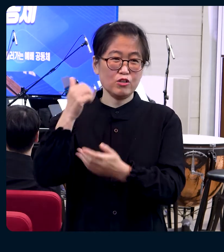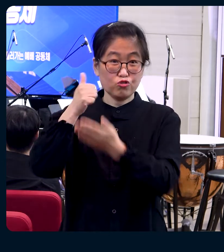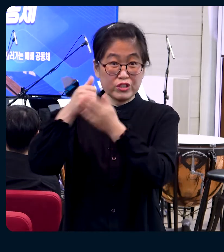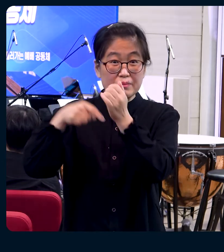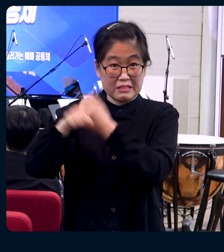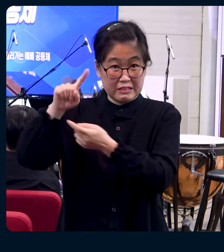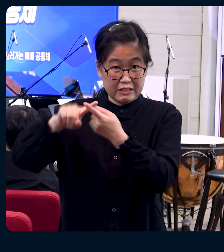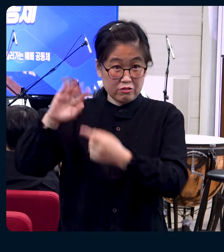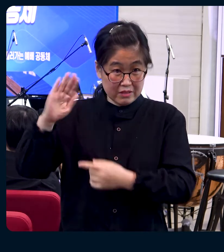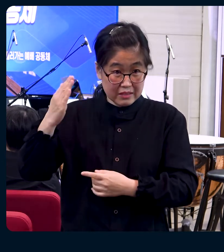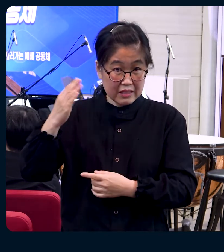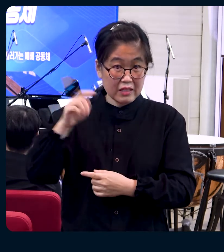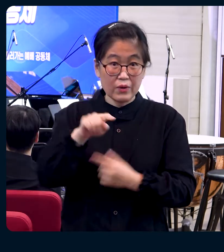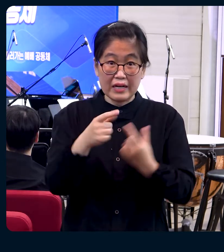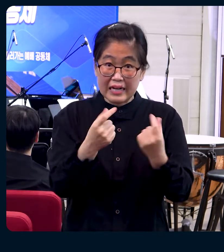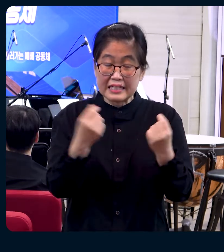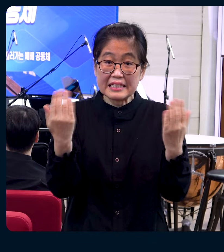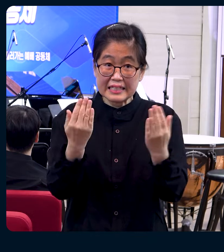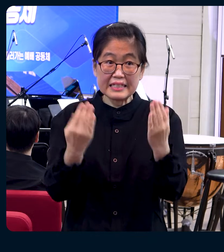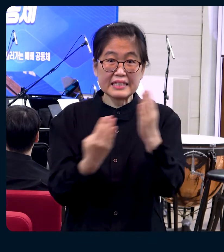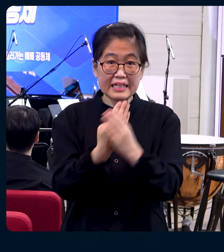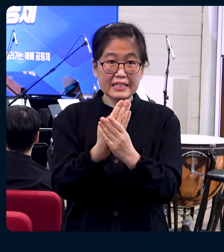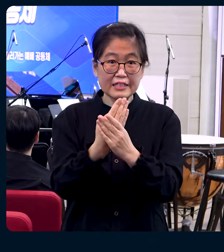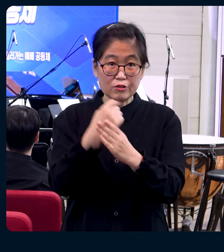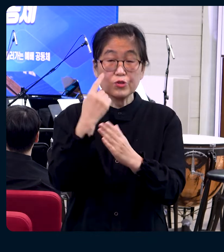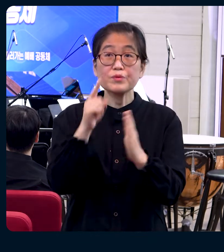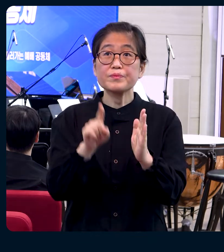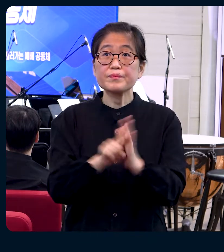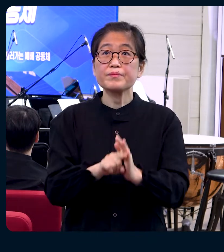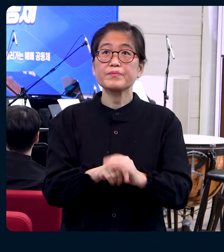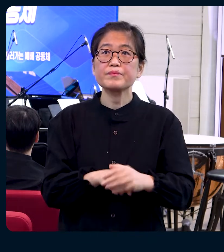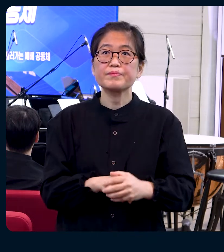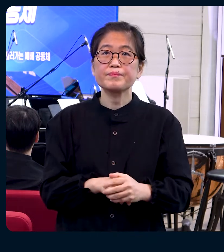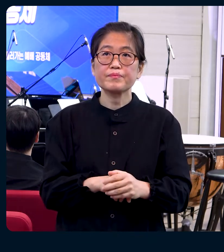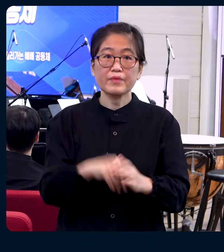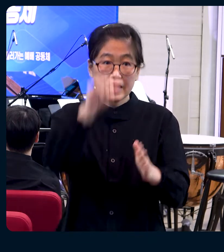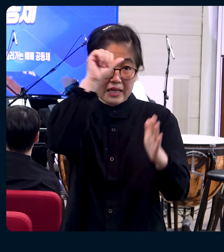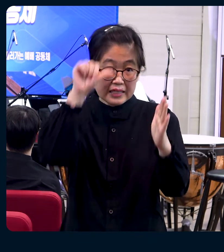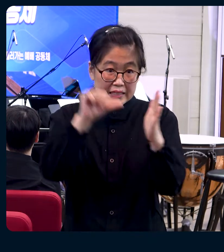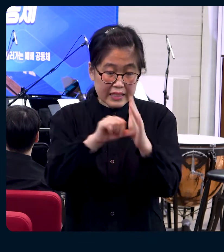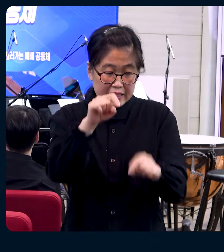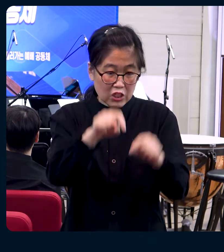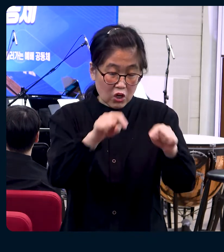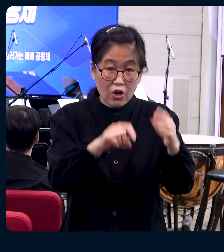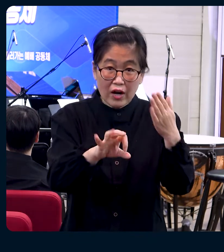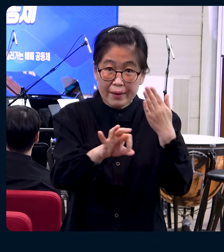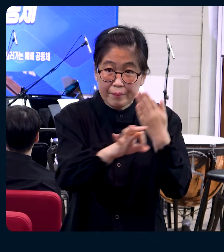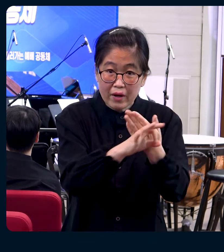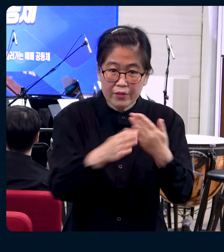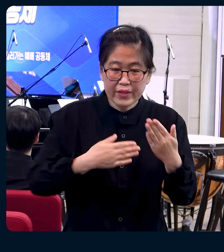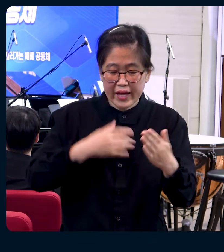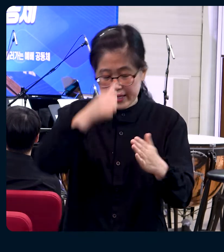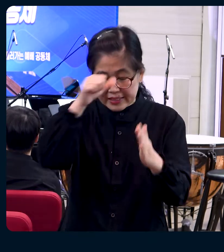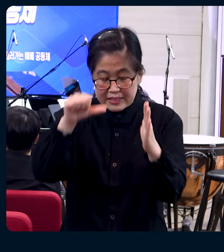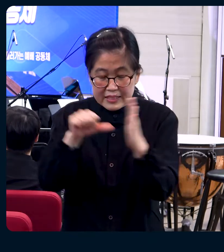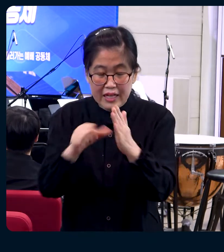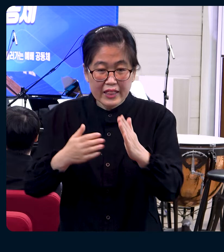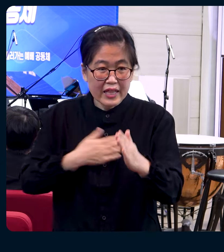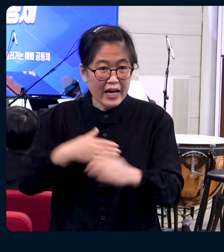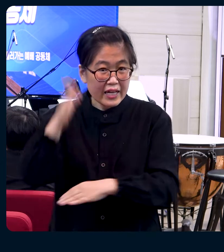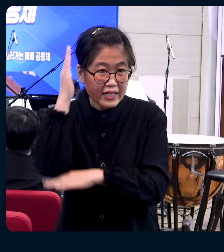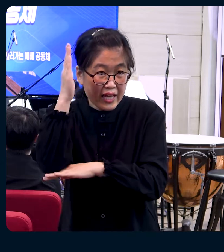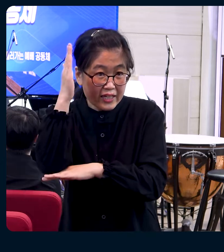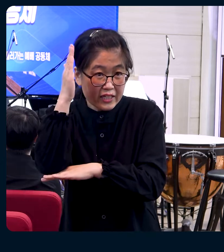것입니다. 이런 일들이 일어나길 바랍니다. 그렇게 인생길을 걸어가면 내 인생은